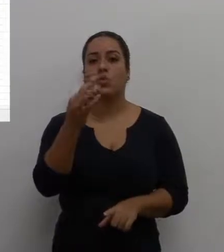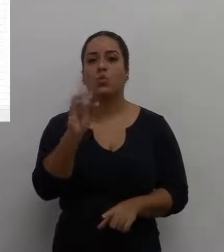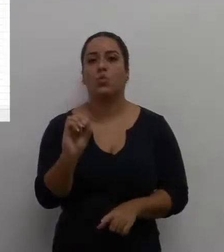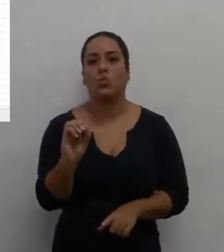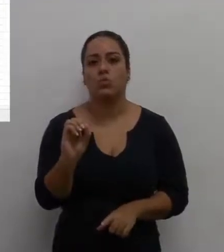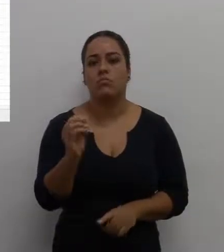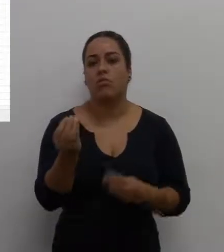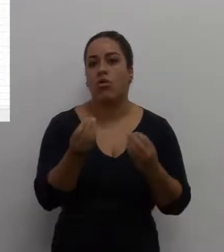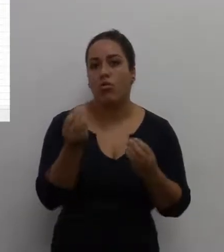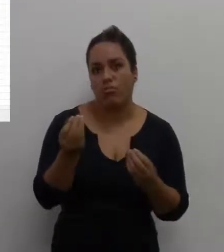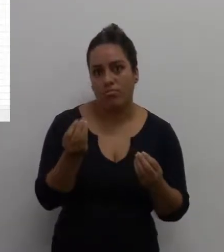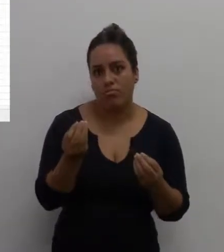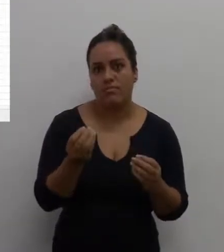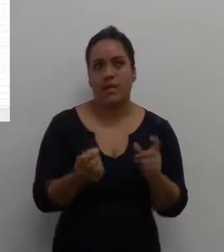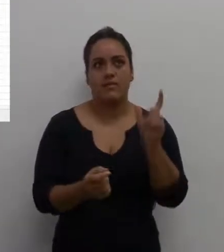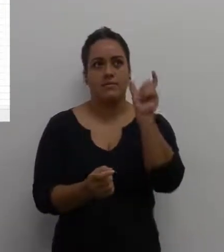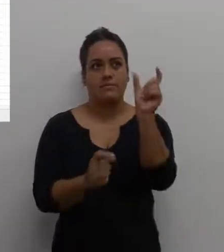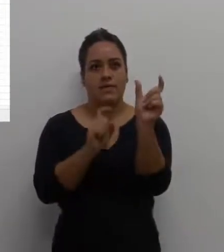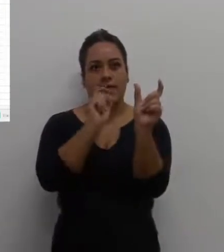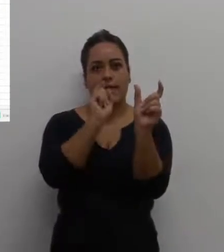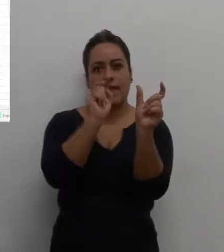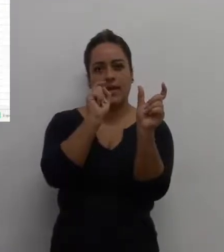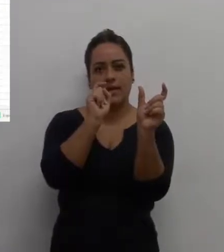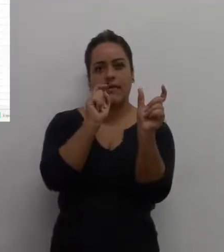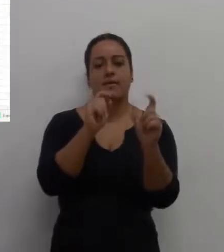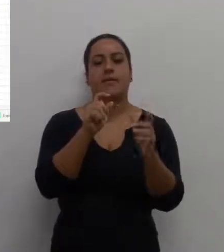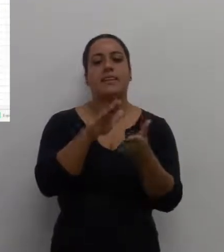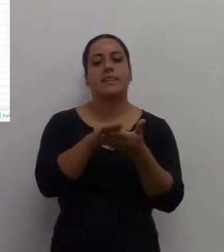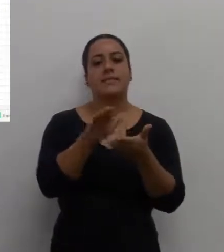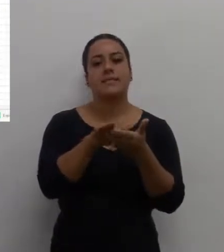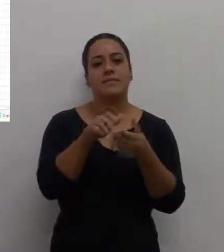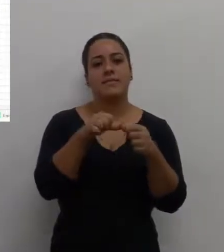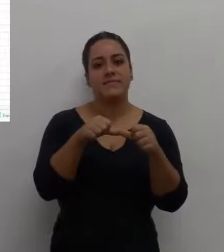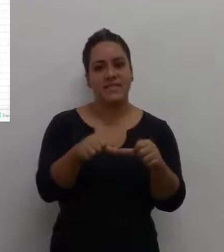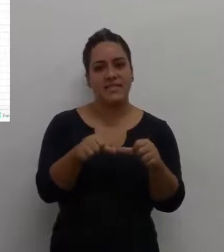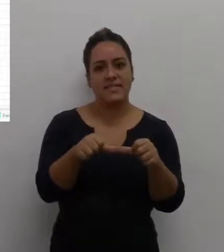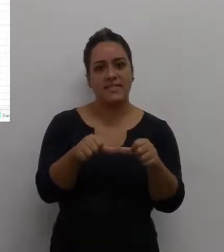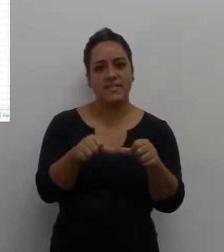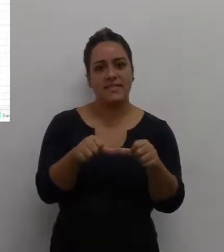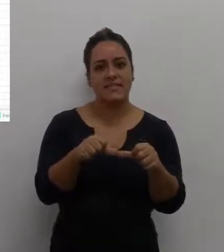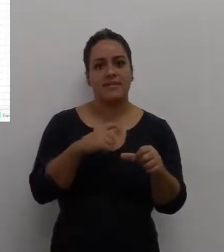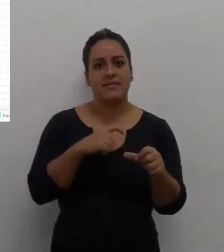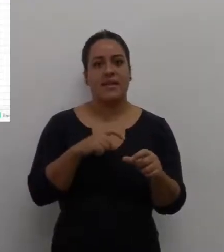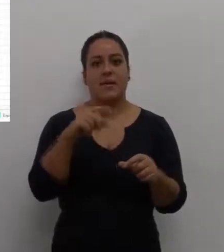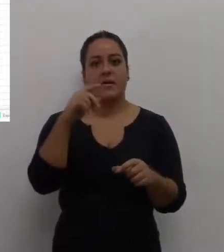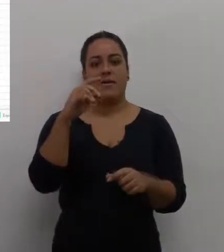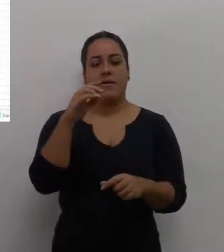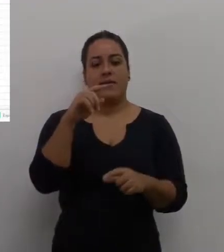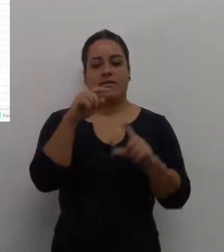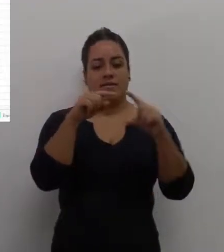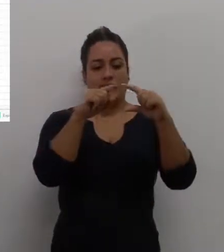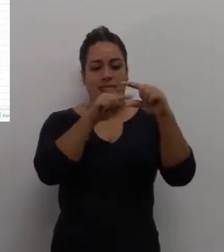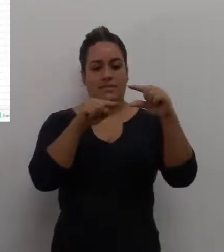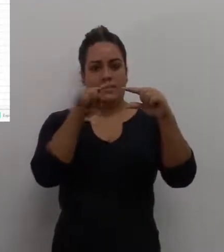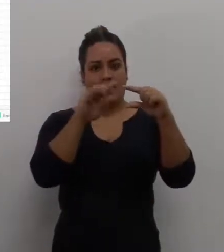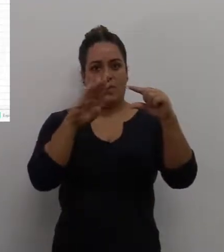Então, vou aqui, ó, clicar aqui em despesas fixas, né, nessa célula B2, e vou aplicar